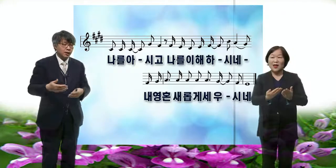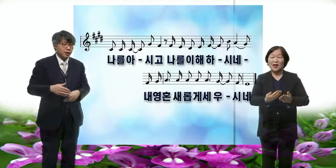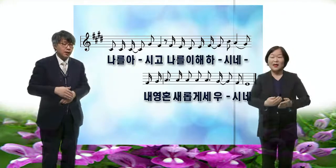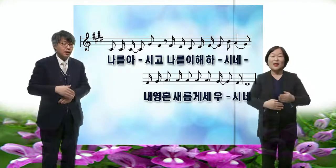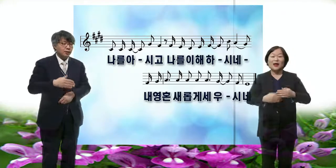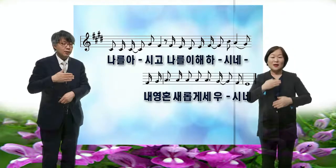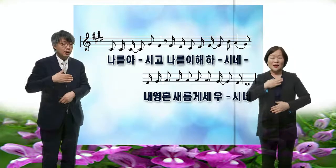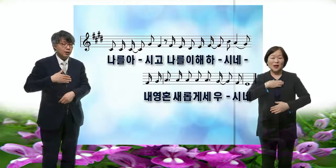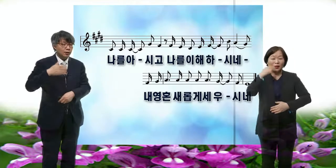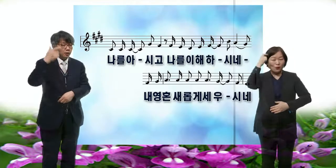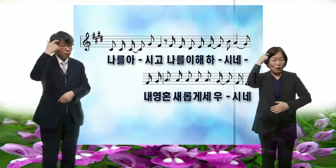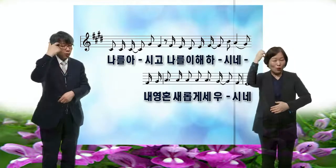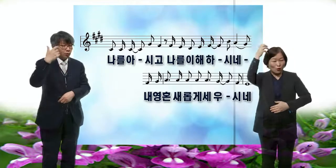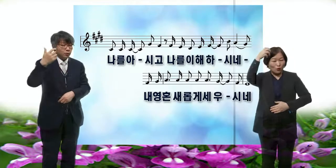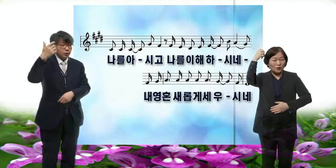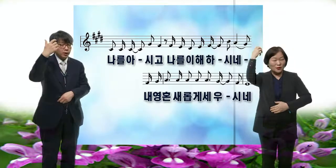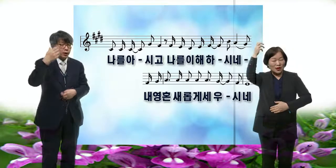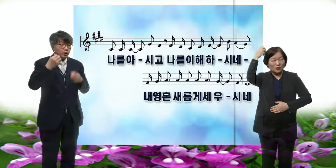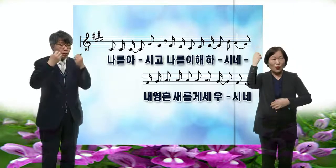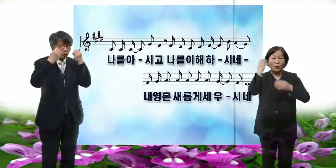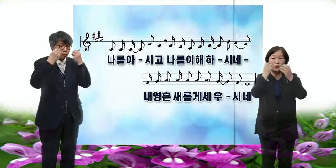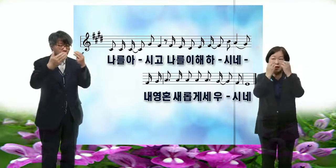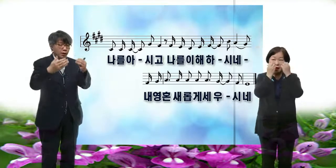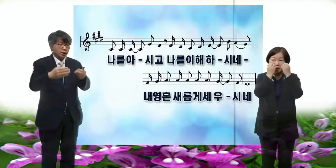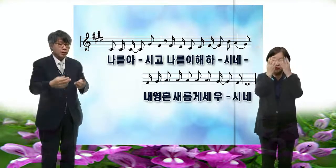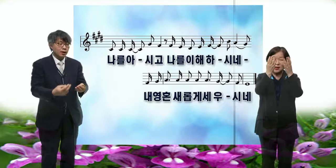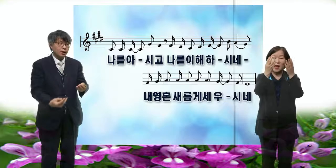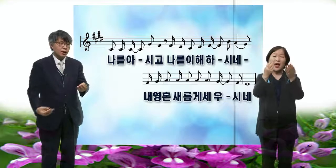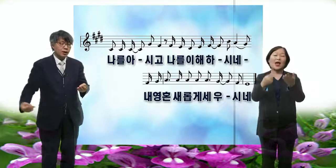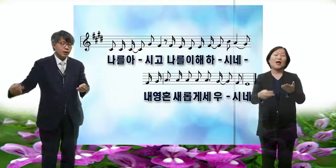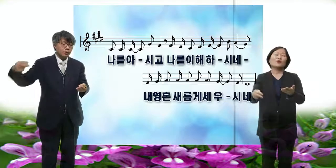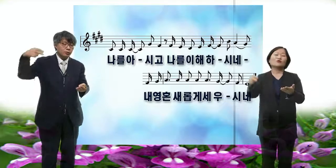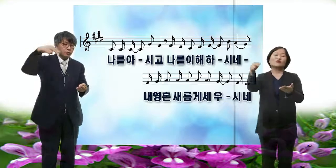이해하시네. 내 영혼 새롭게